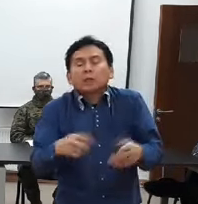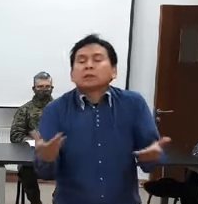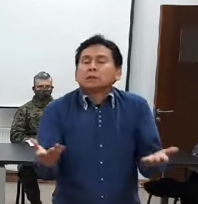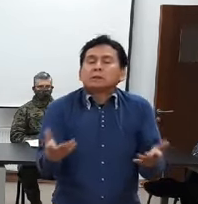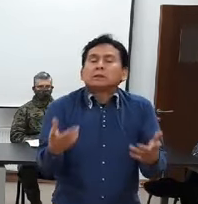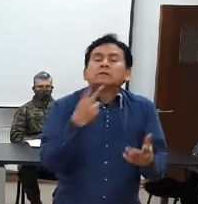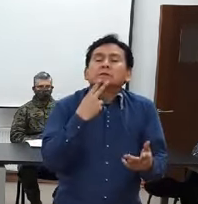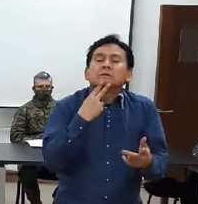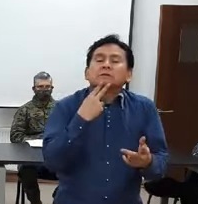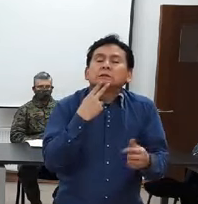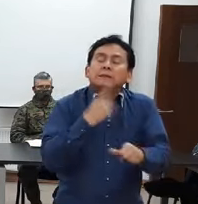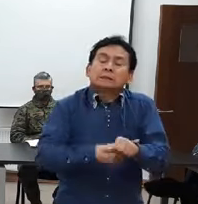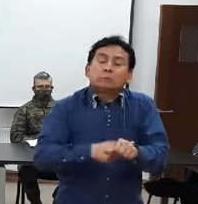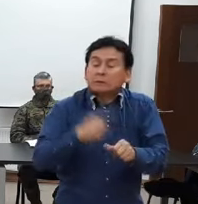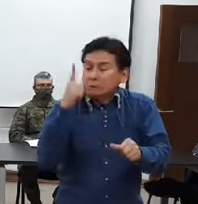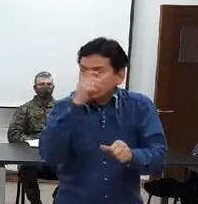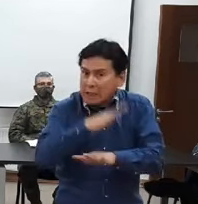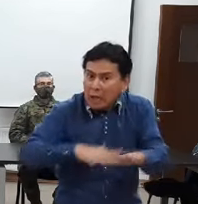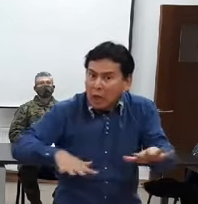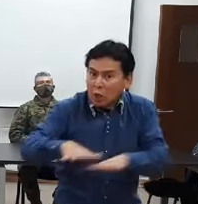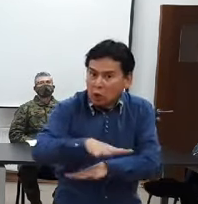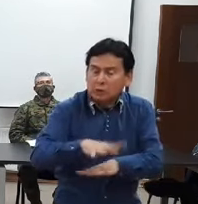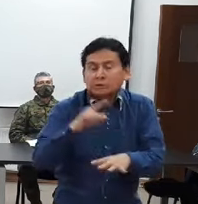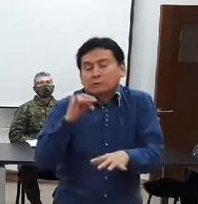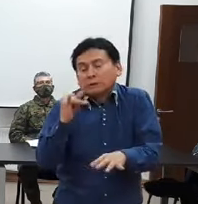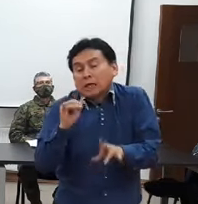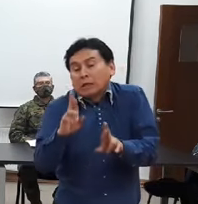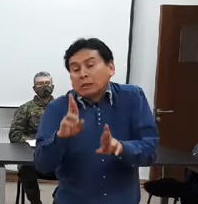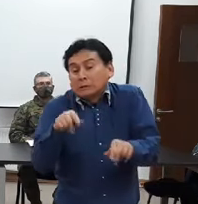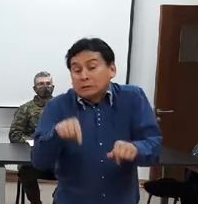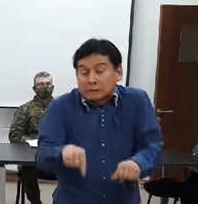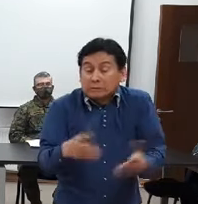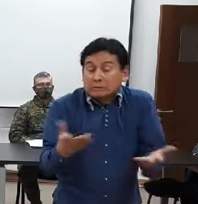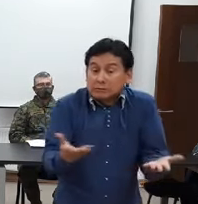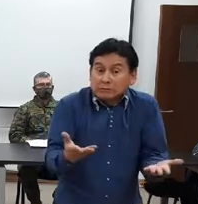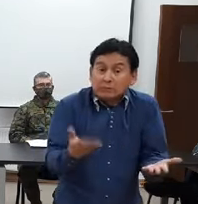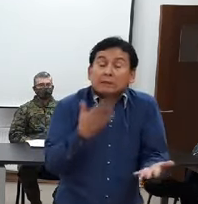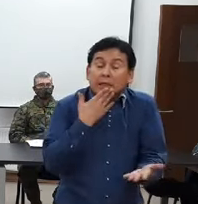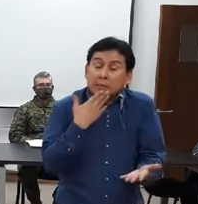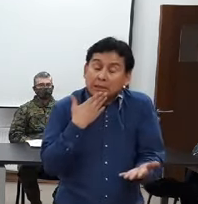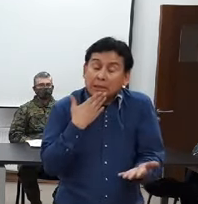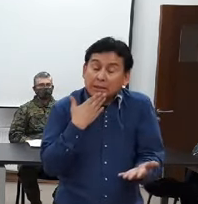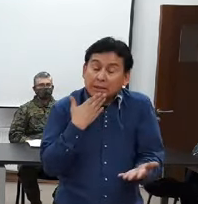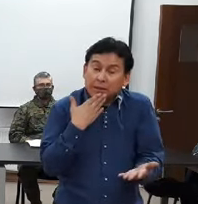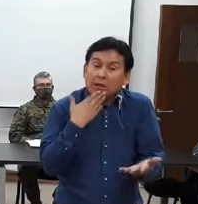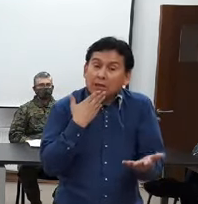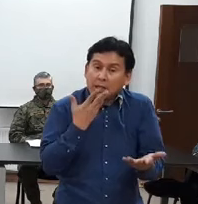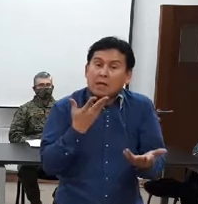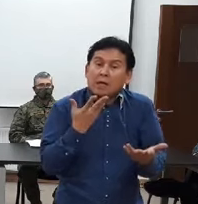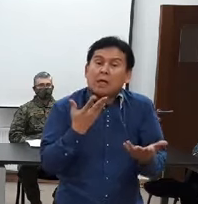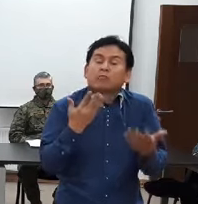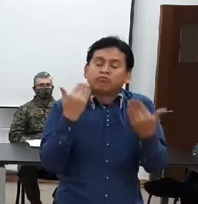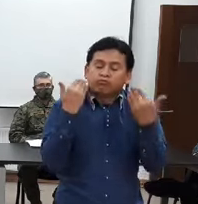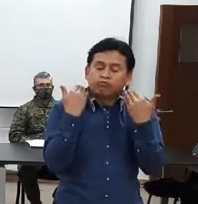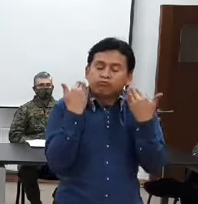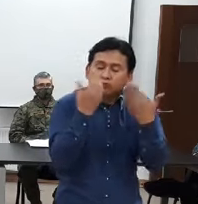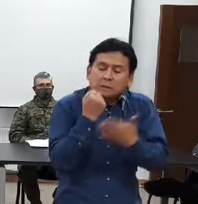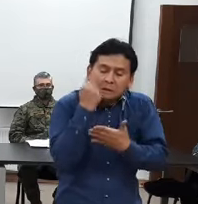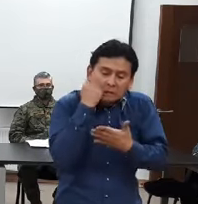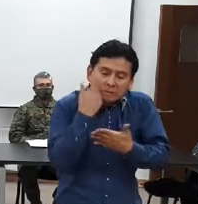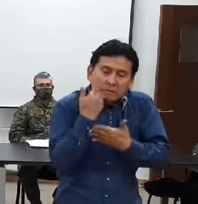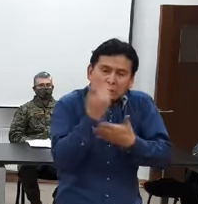viviendo momentos complicados y que probablemente la región vaya también a tener que solidarizar con